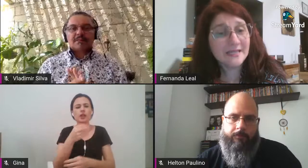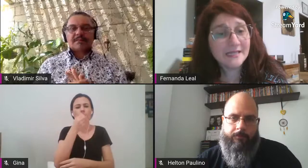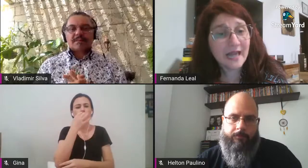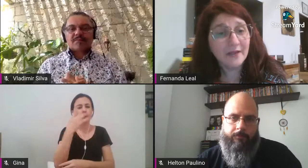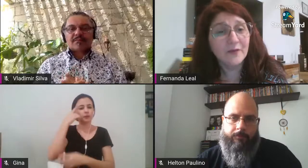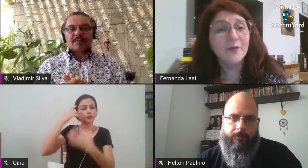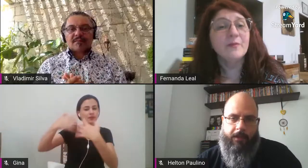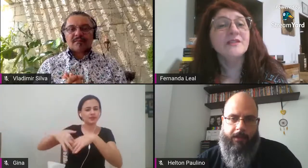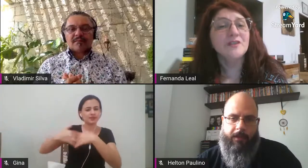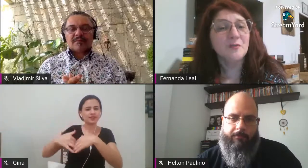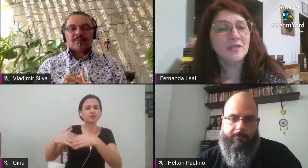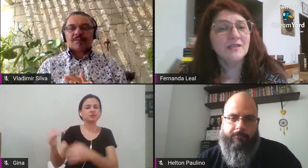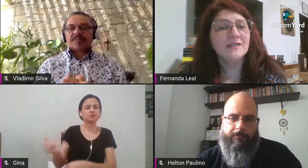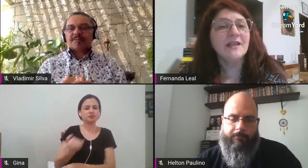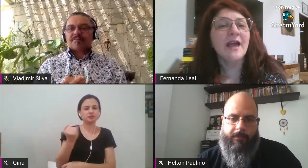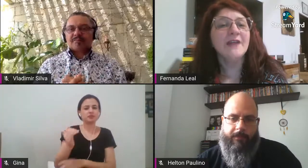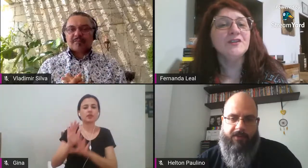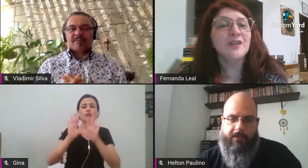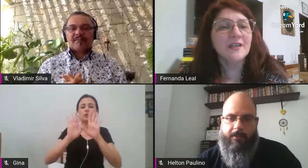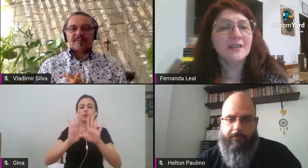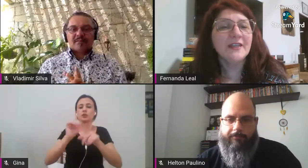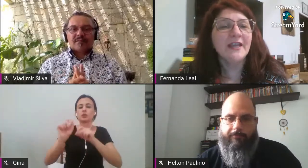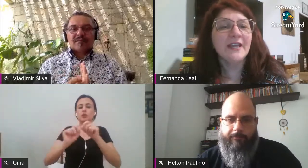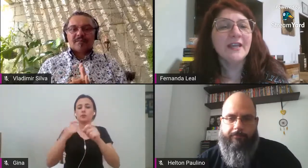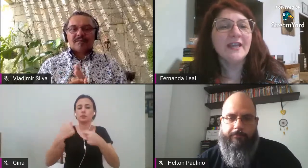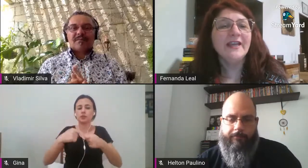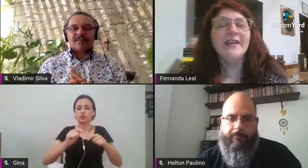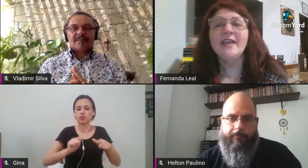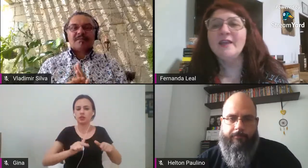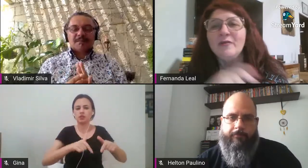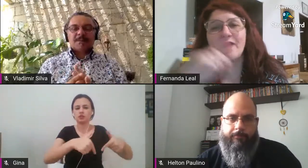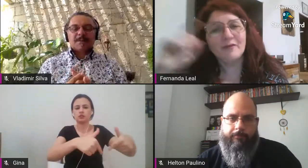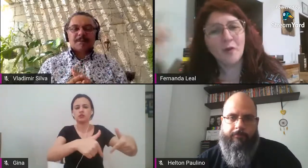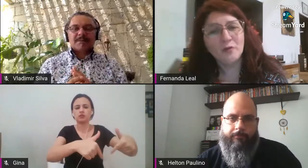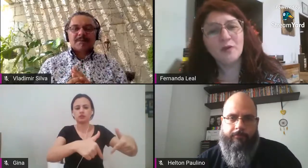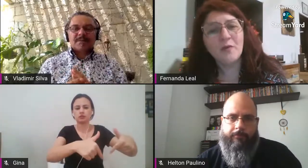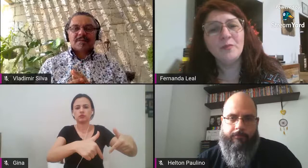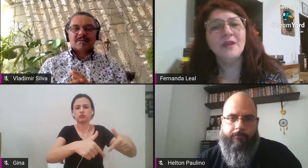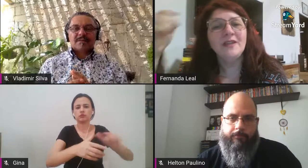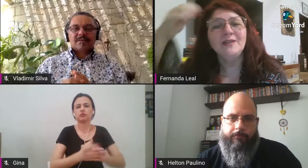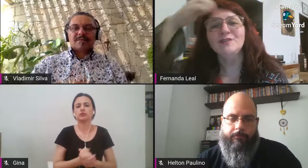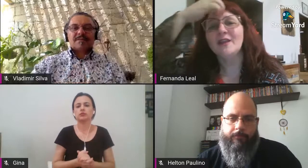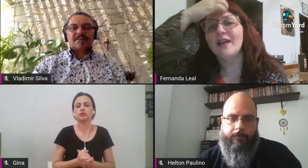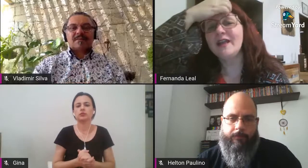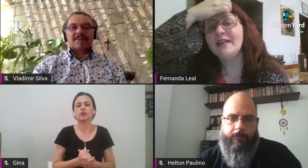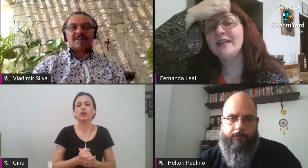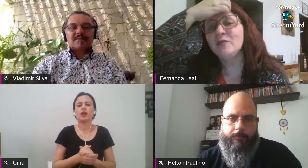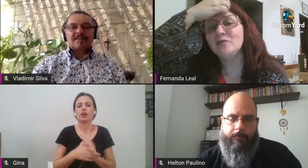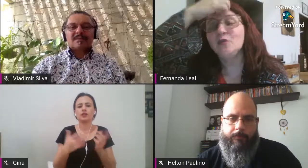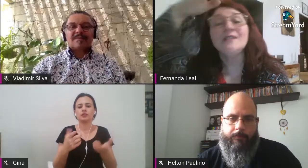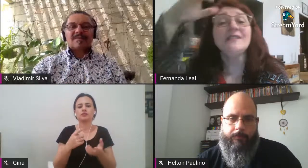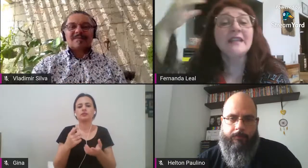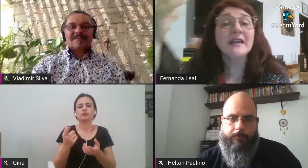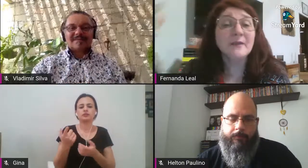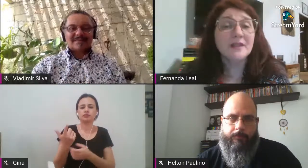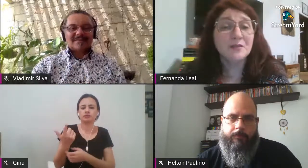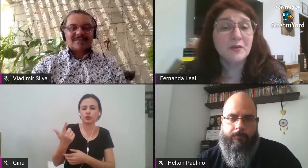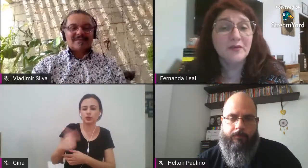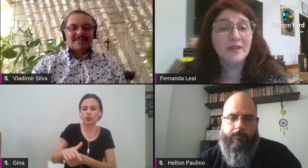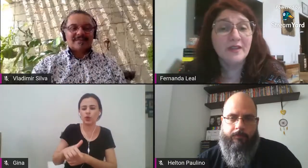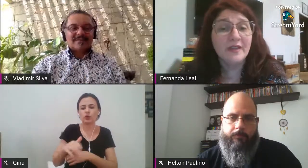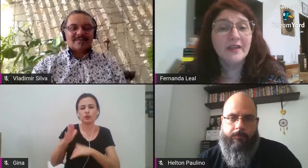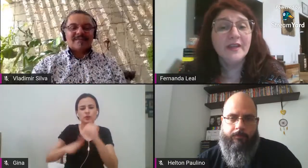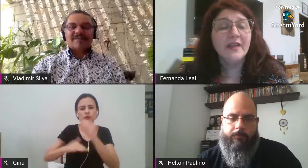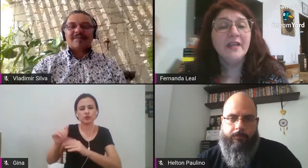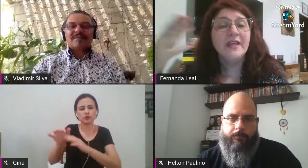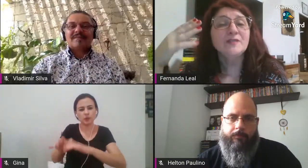é necessário, mas a gente precisa agir, né? E aí eu falo, volto ao pianista lá, né, com todo esse drama na sua